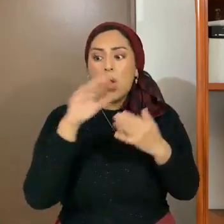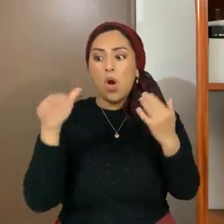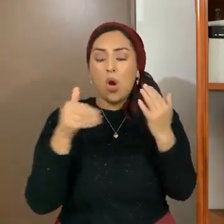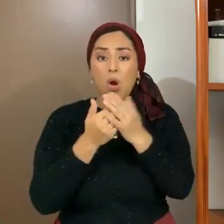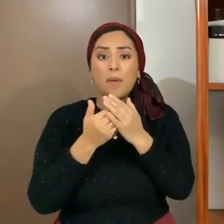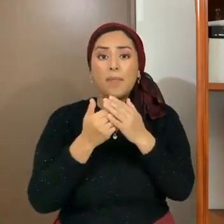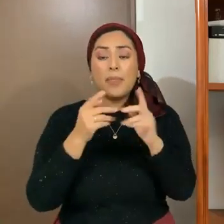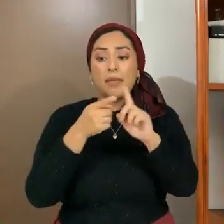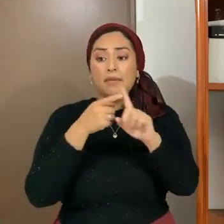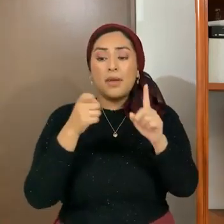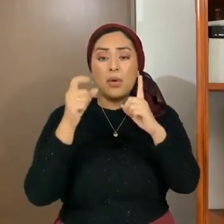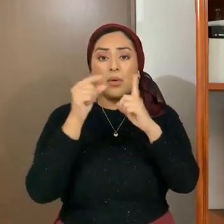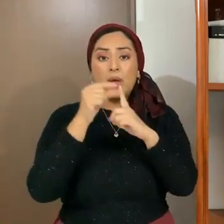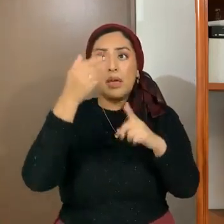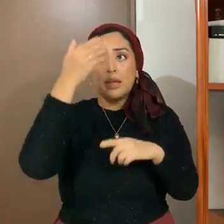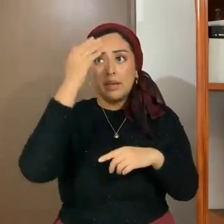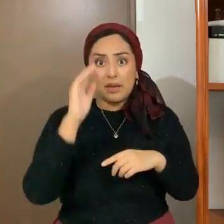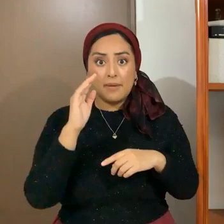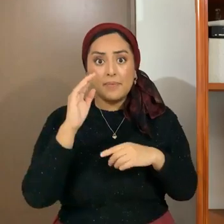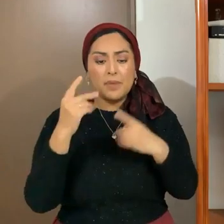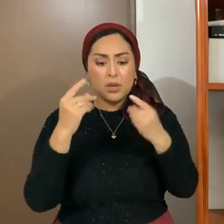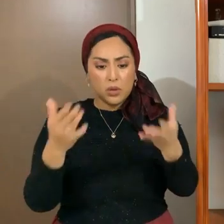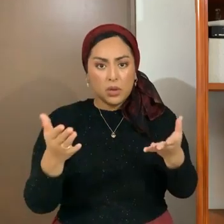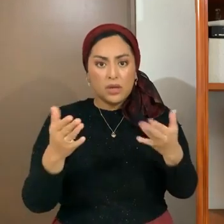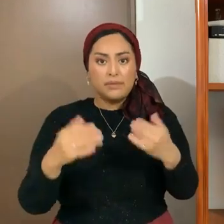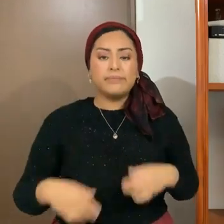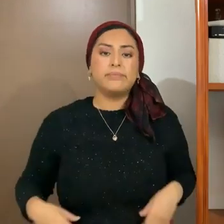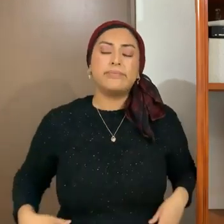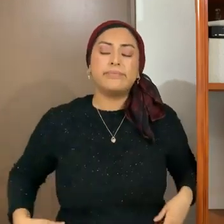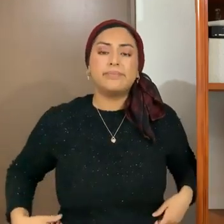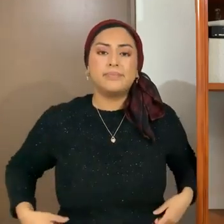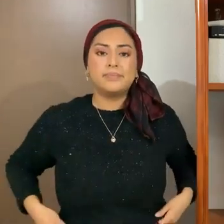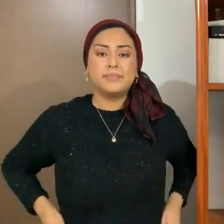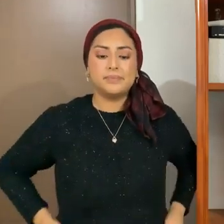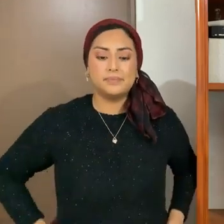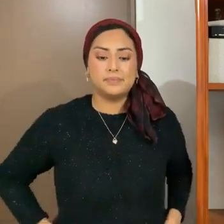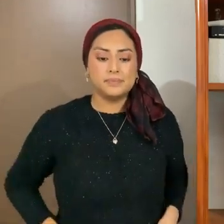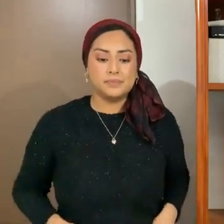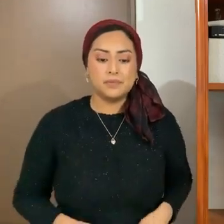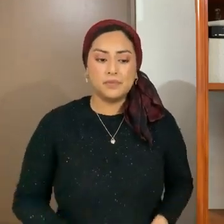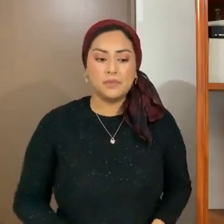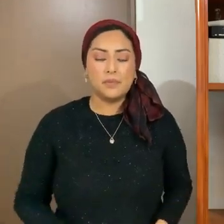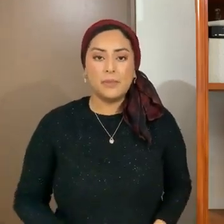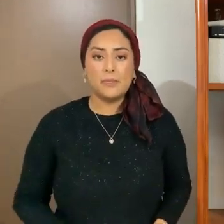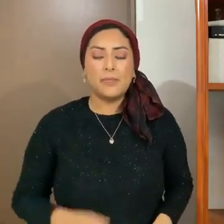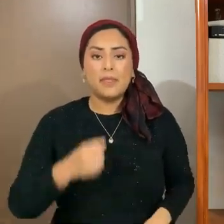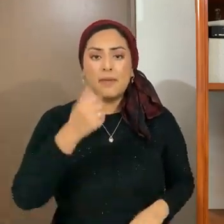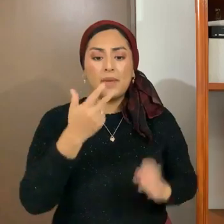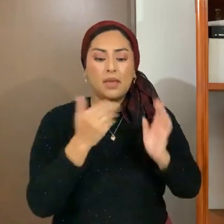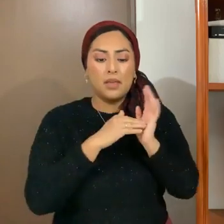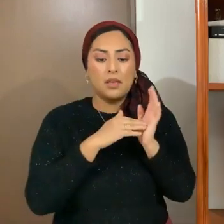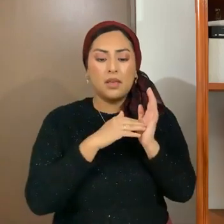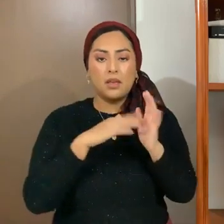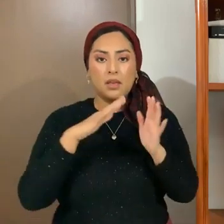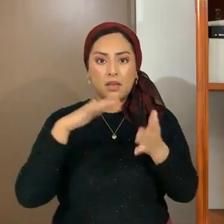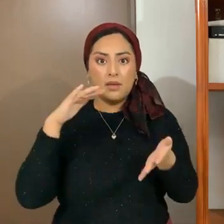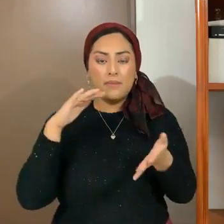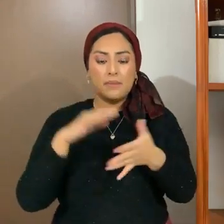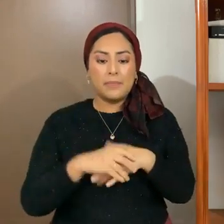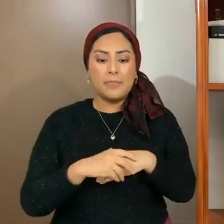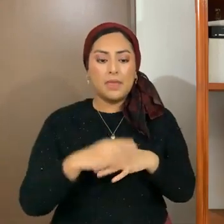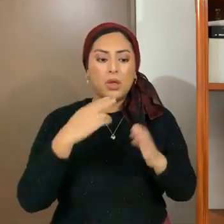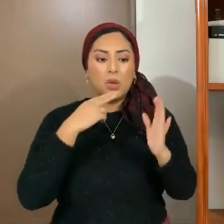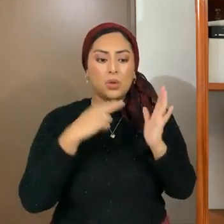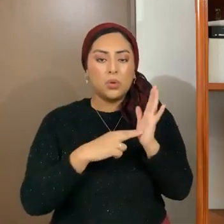yo, porque es de la palabra del Eterno. Así que repásenlo. Bueno, vamos a entrar de lleno ya al estudio y